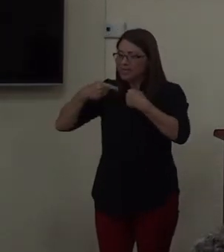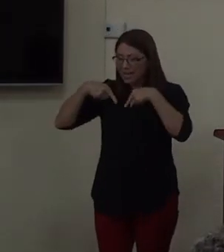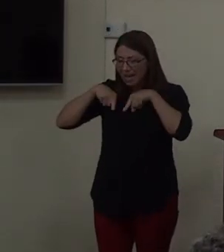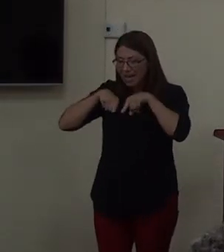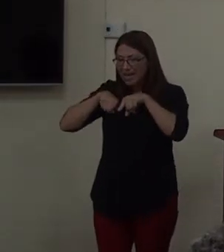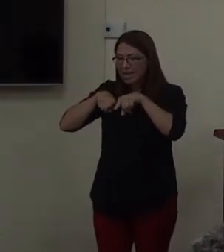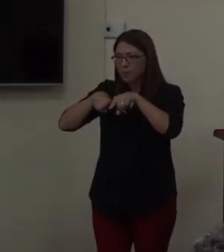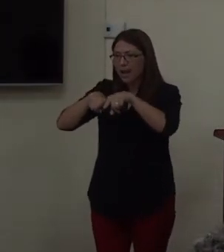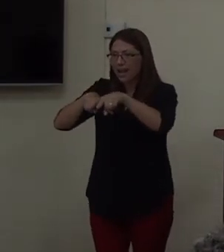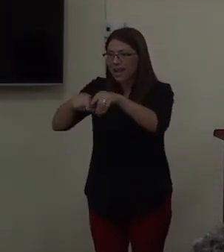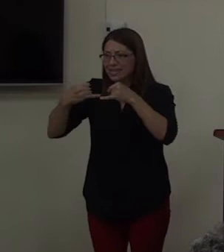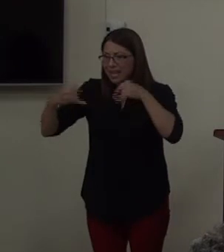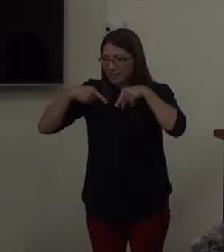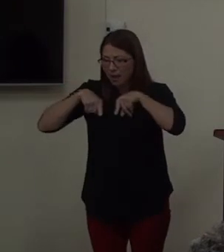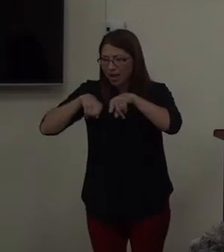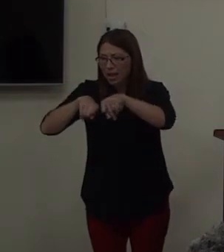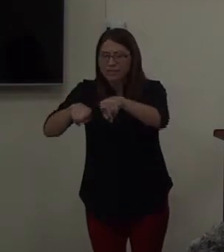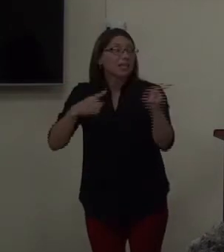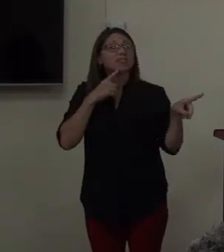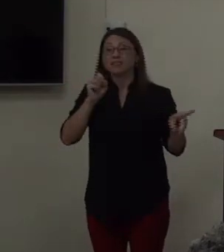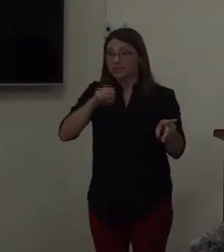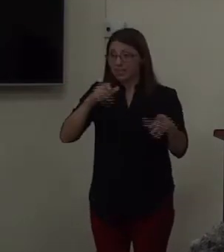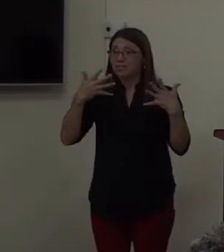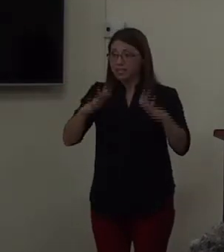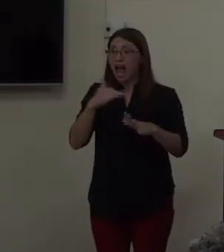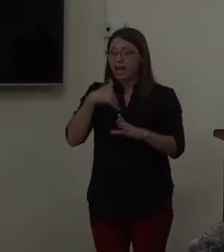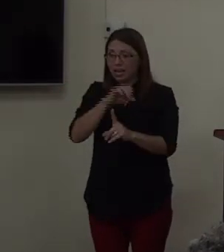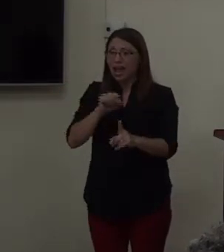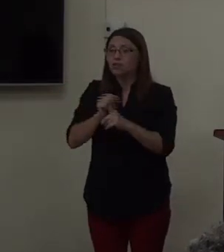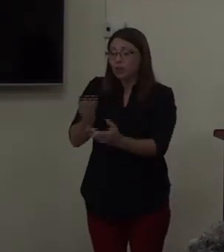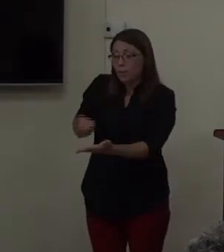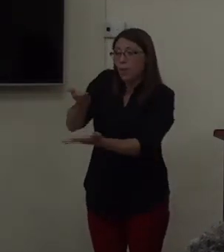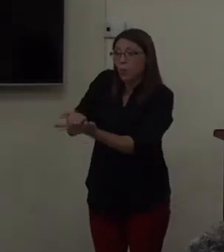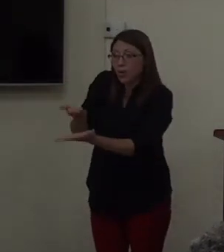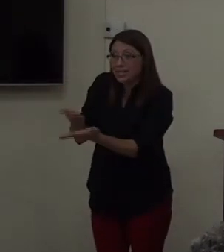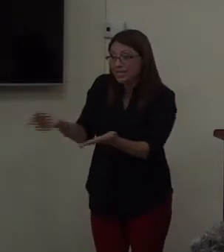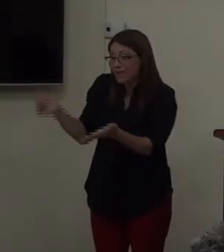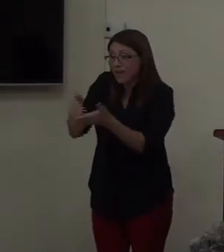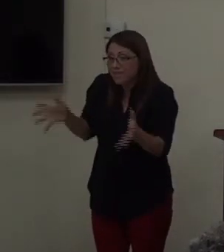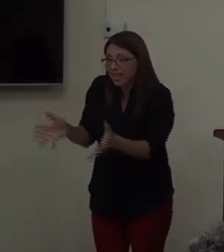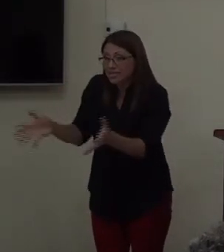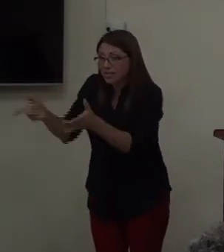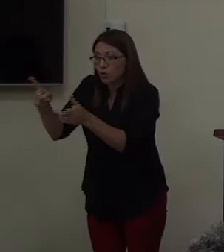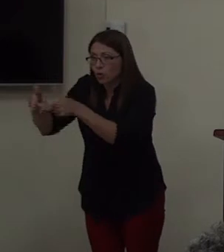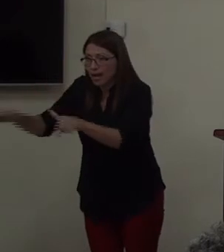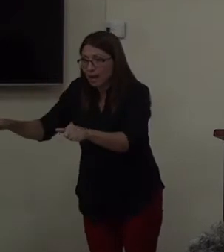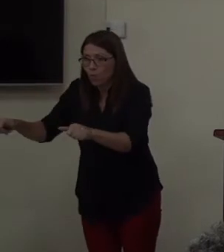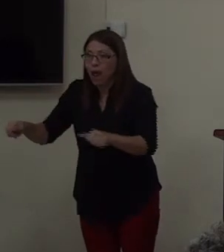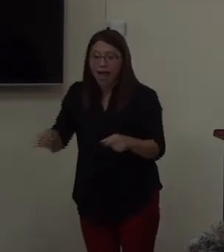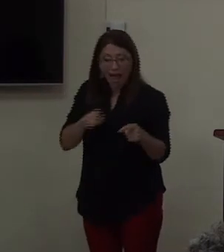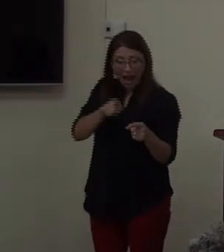Tendrían que surgir ahí líneas paralelas, estructuralmente hablando. Y hay casos de procesos, de propuestas de revitalización en las que la versión que se propone